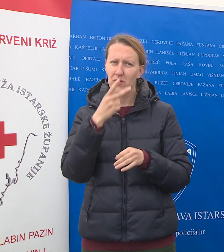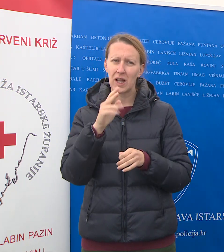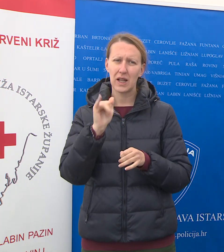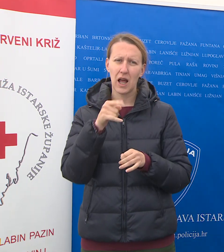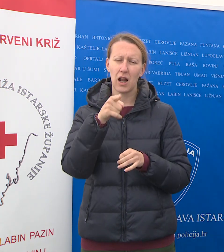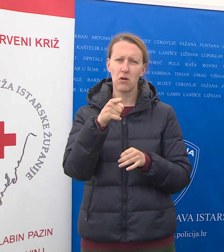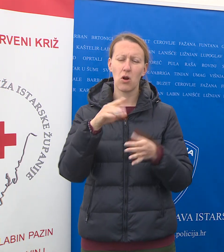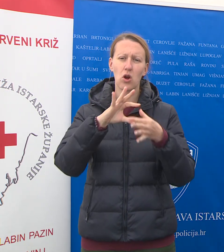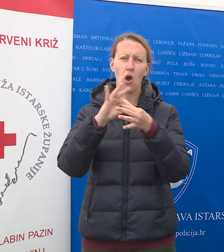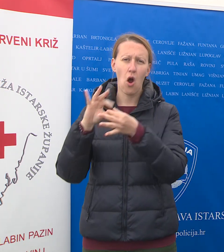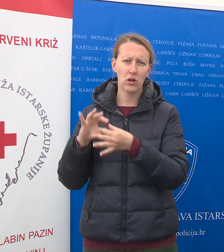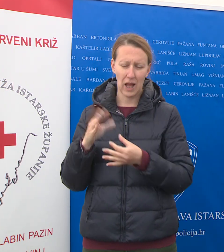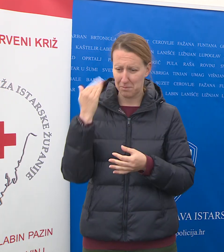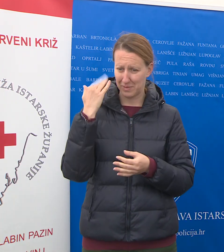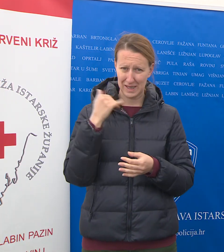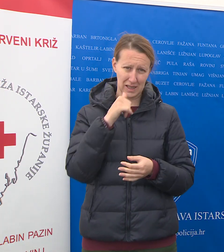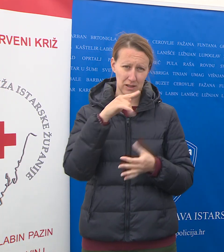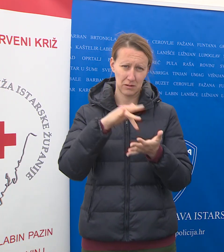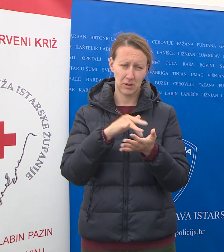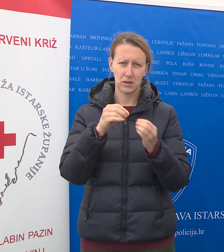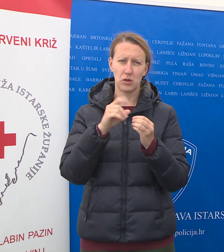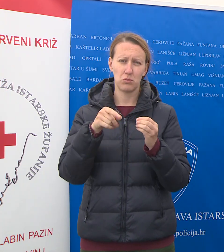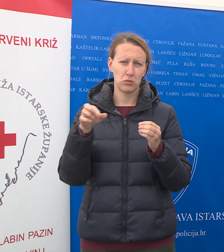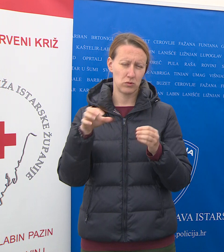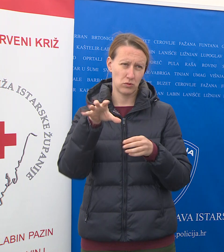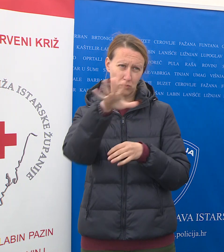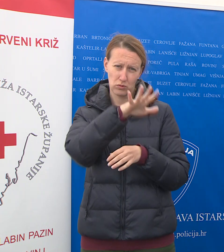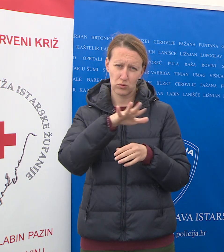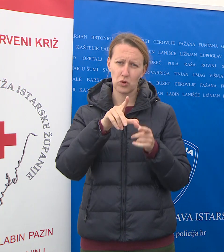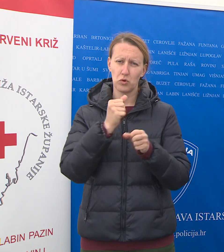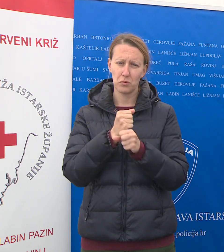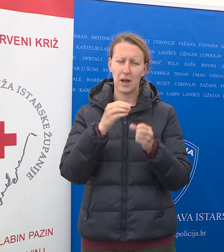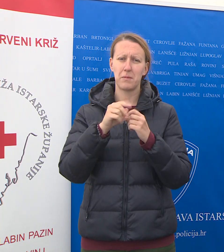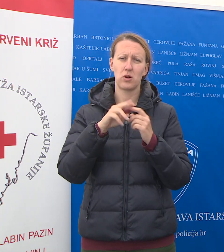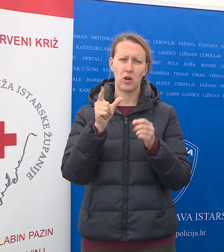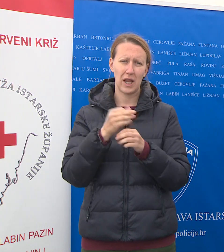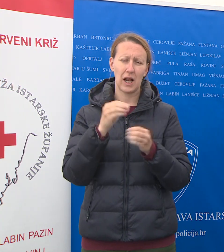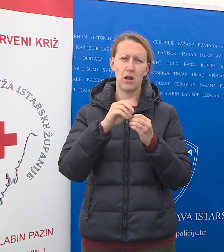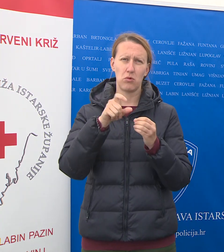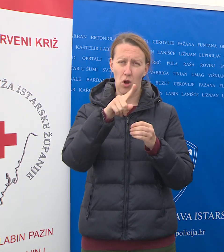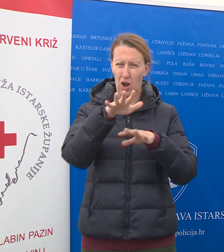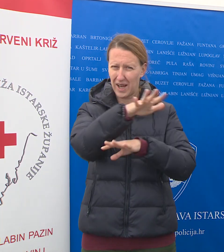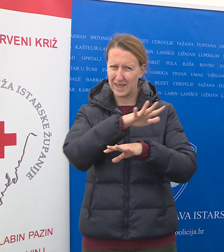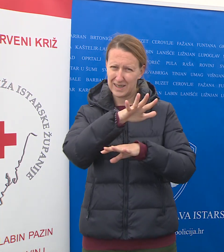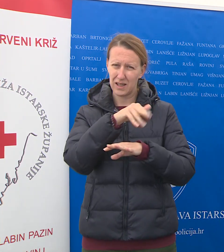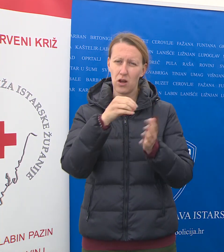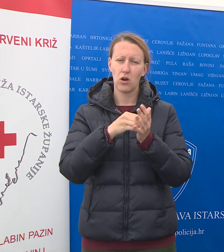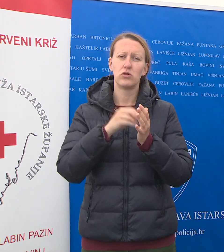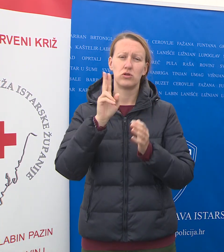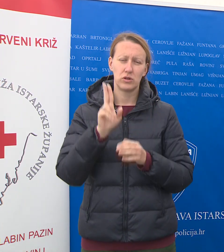da li u onim kontaktima prijašnjih događaja s područja Bujštine, odnosno Umaga, Brtonigle, Buja i onog dijela, još uvijek